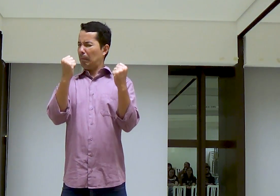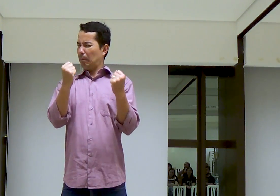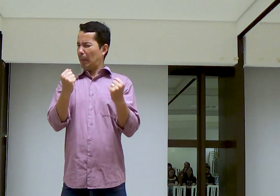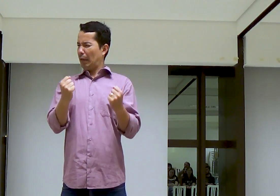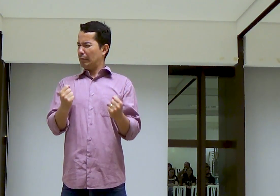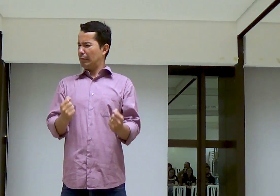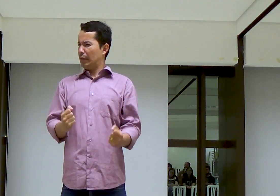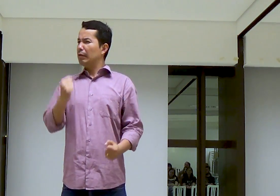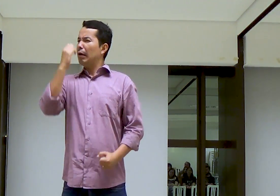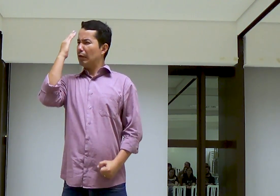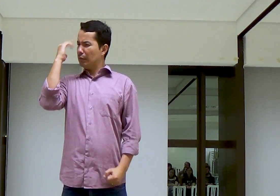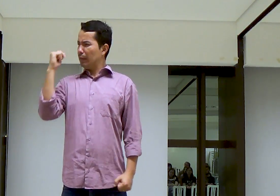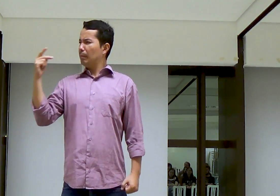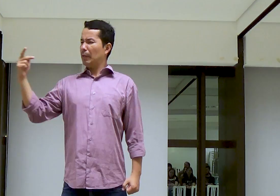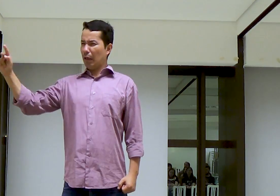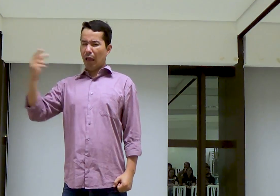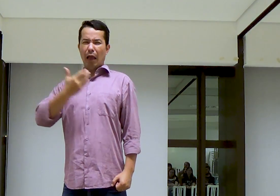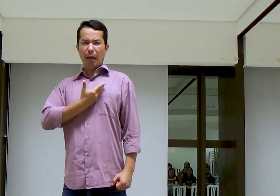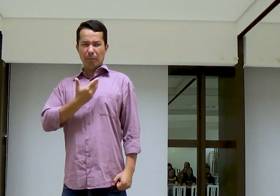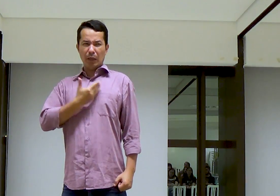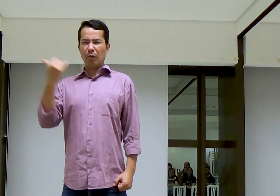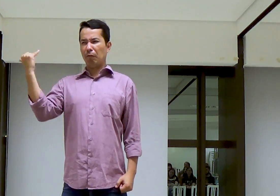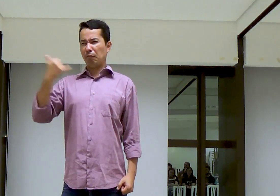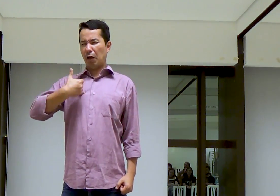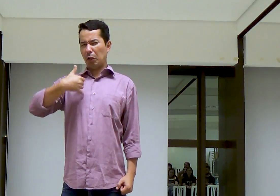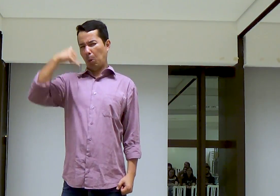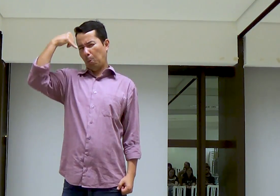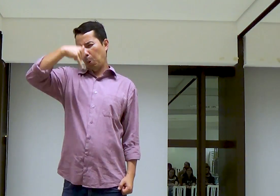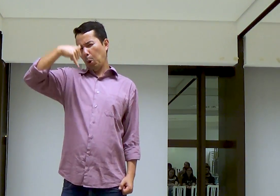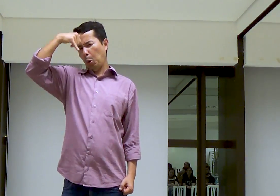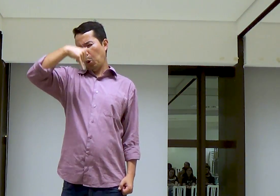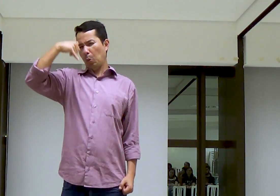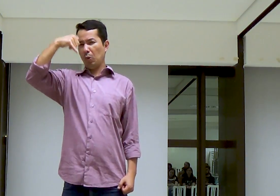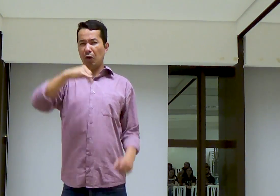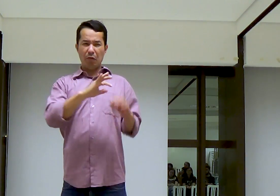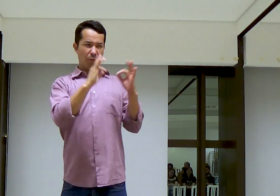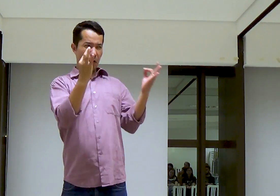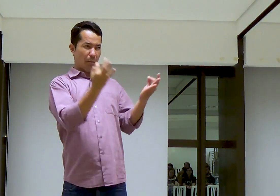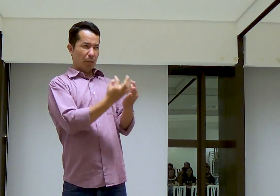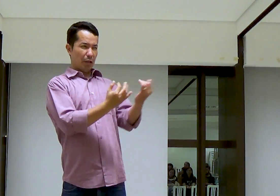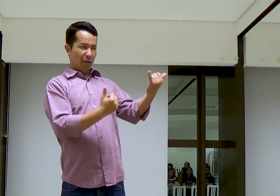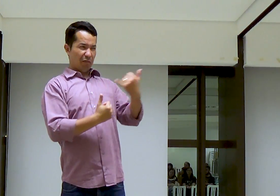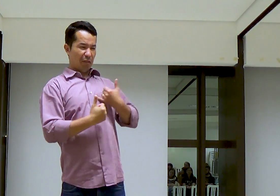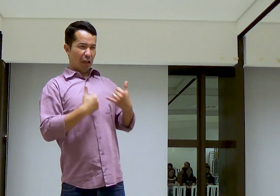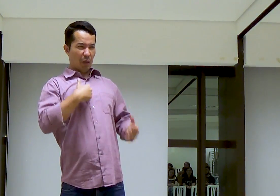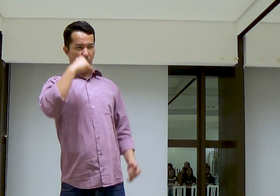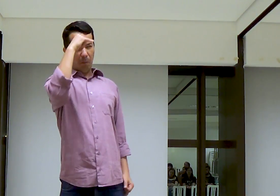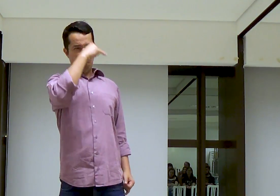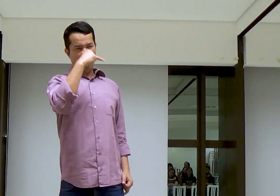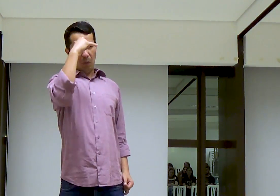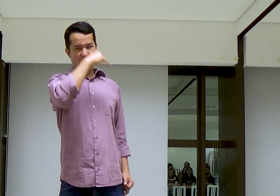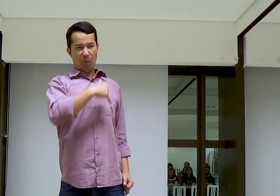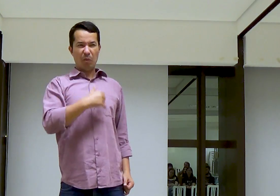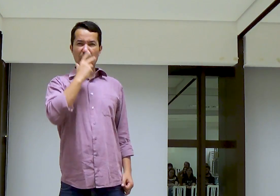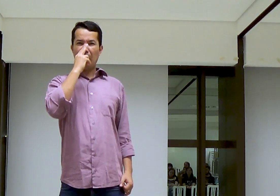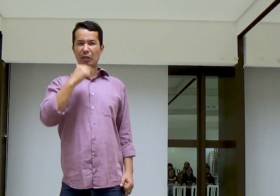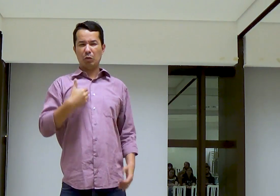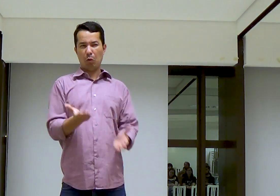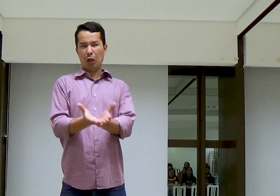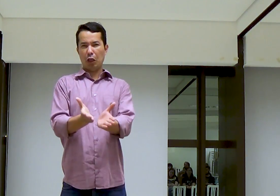demais. Anunciar, eu não sei, eu acho que meu amigo vai me dizer que eu estou de bobagem, minha família vai